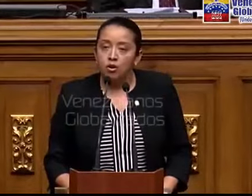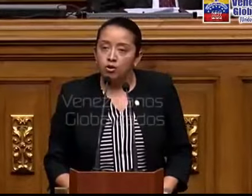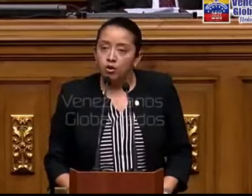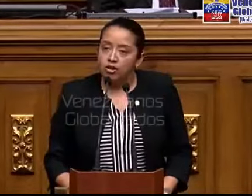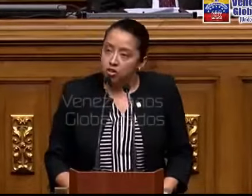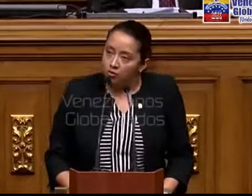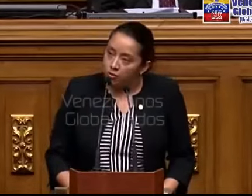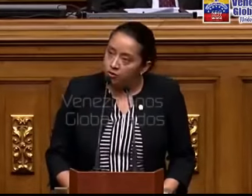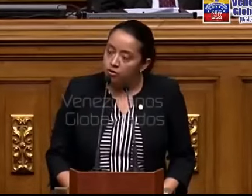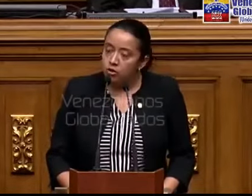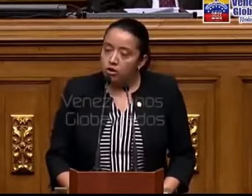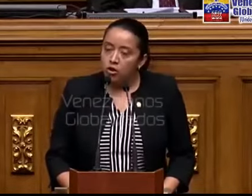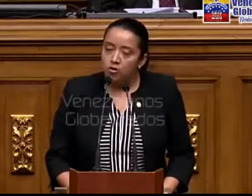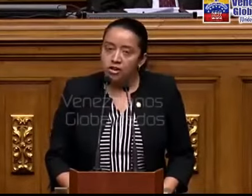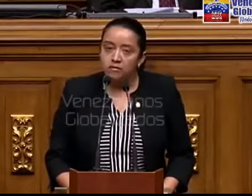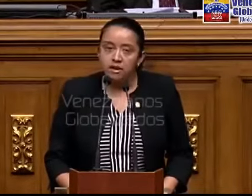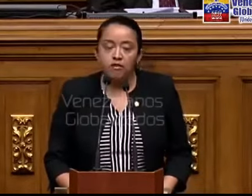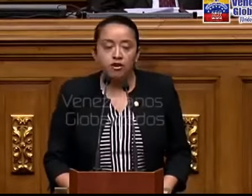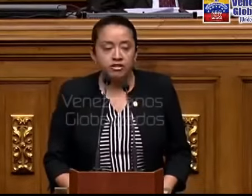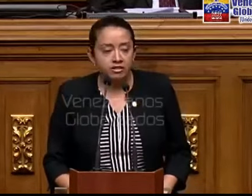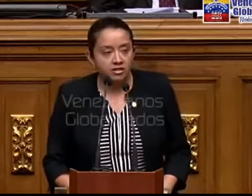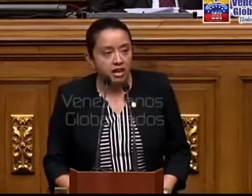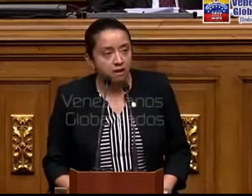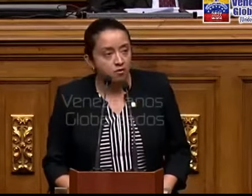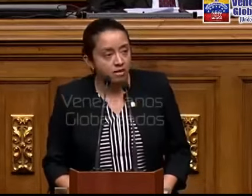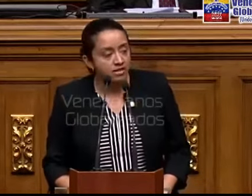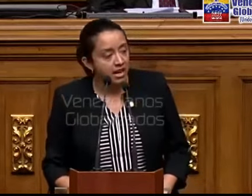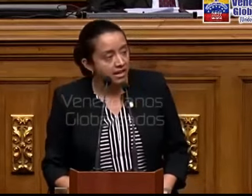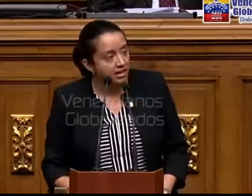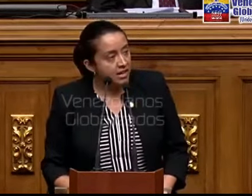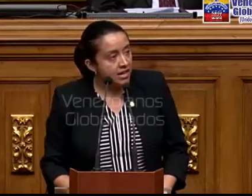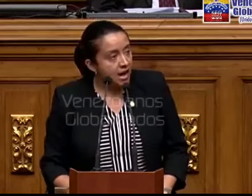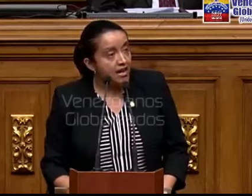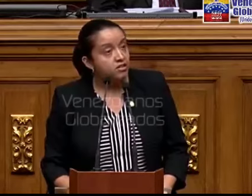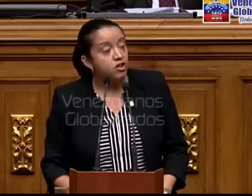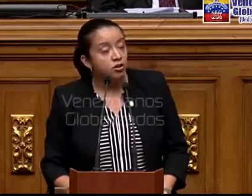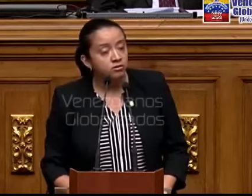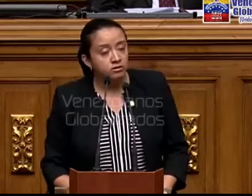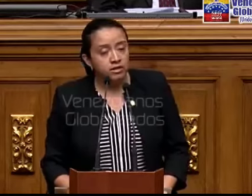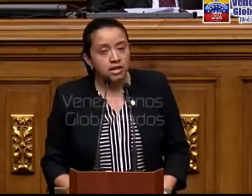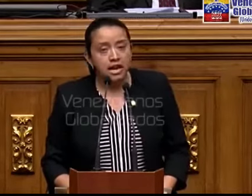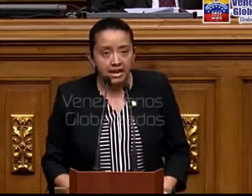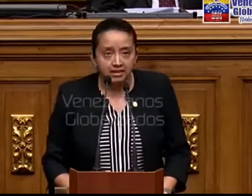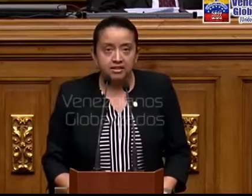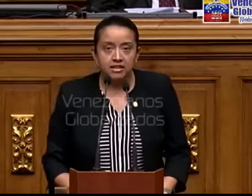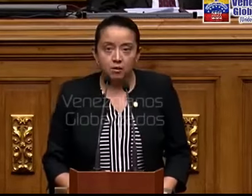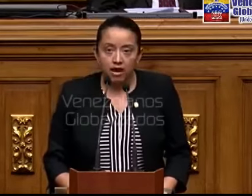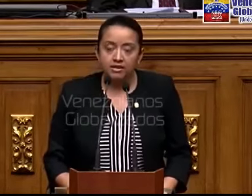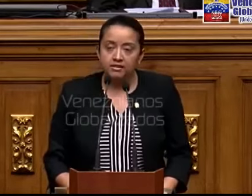con asombro cómo desde Miraflores se daba un mensaje a la Nación en lenguaje